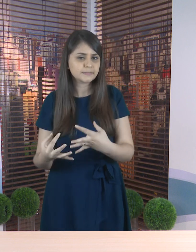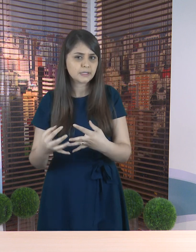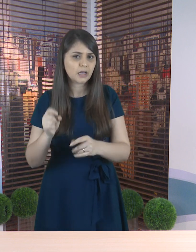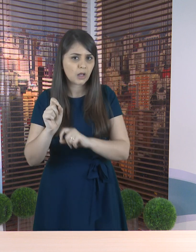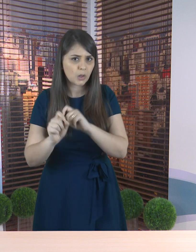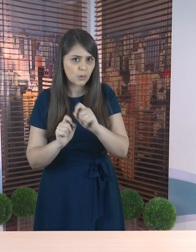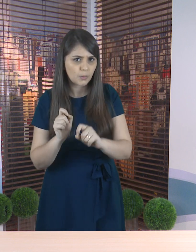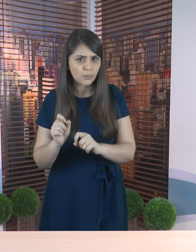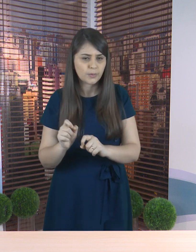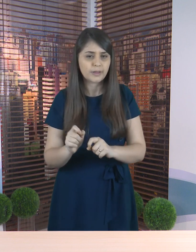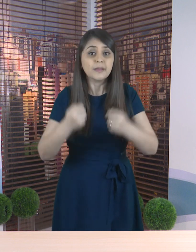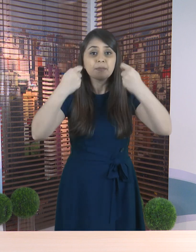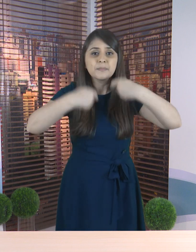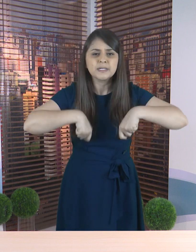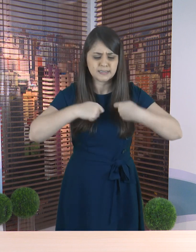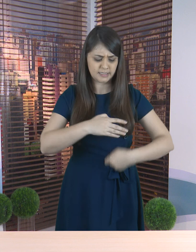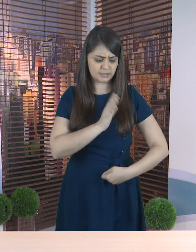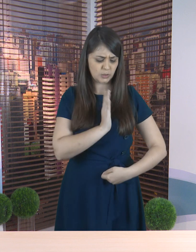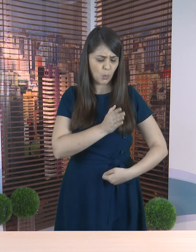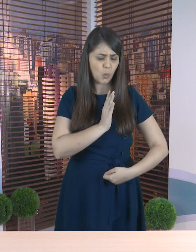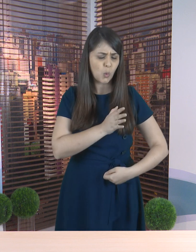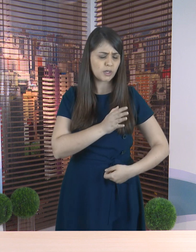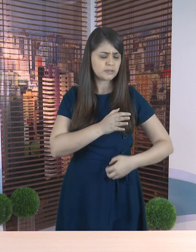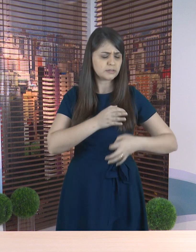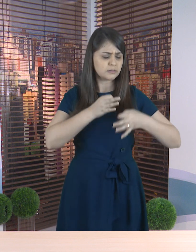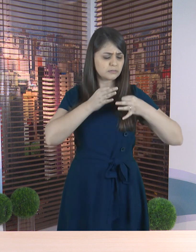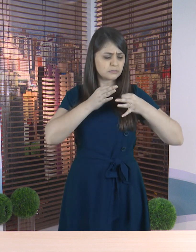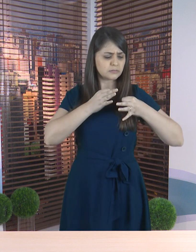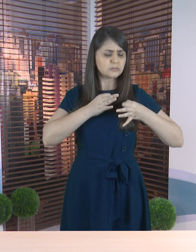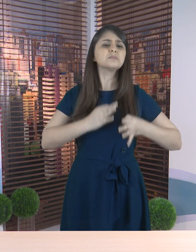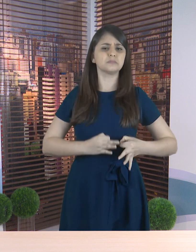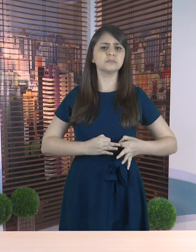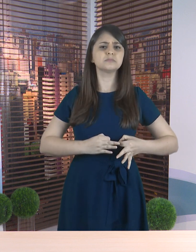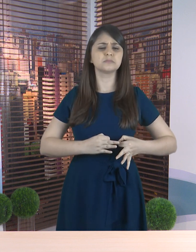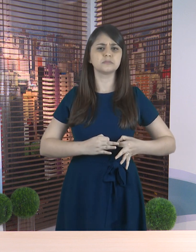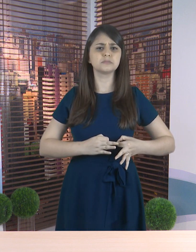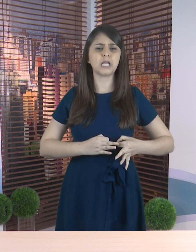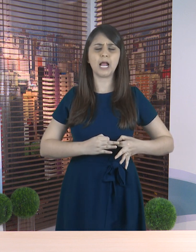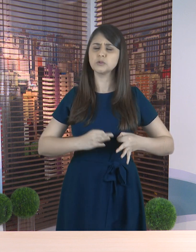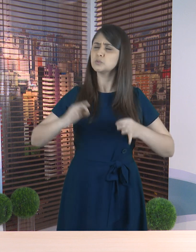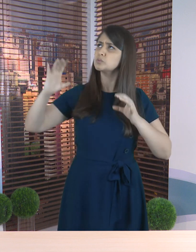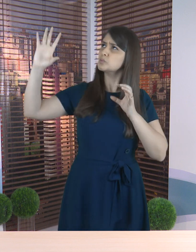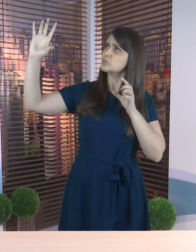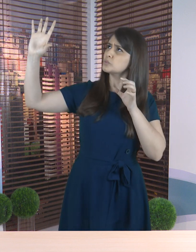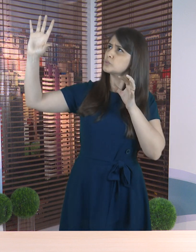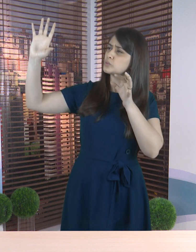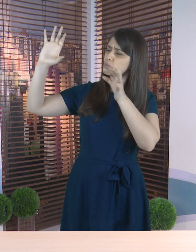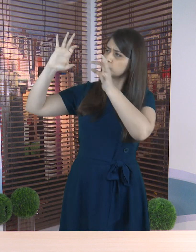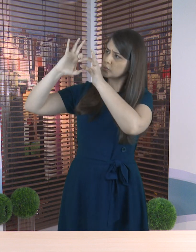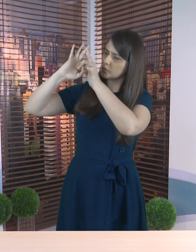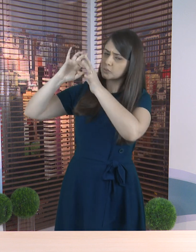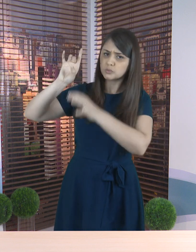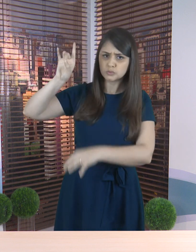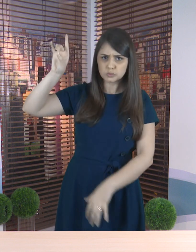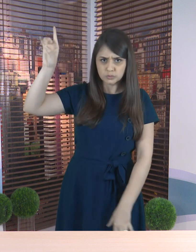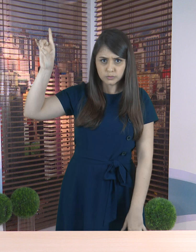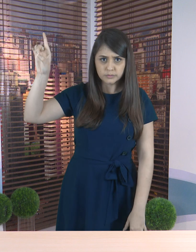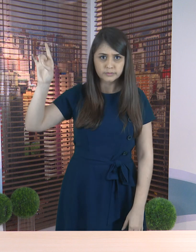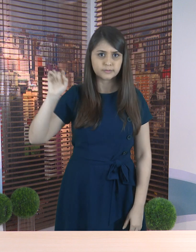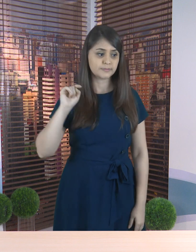amigo, estende as tuas mãos para Deus, subentende súplica em oração para remover a iniquidade da